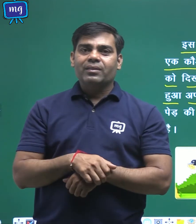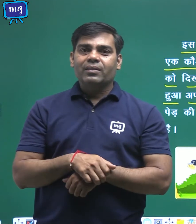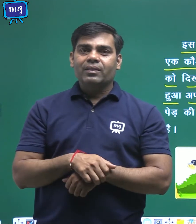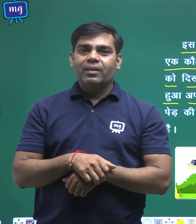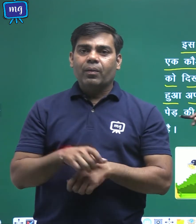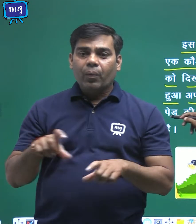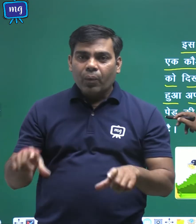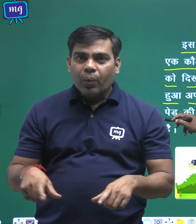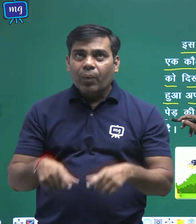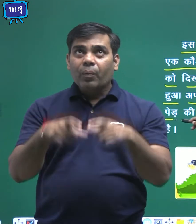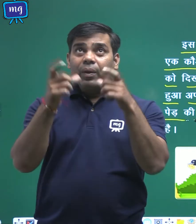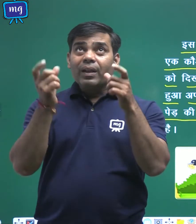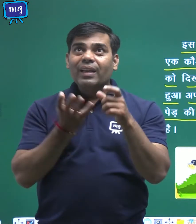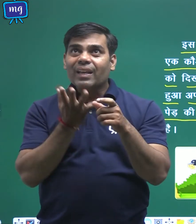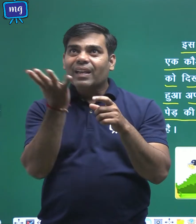पेड़ की डाल पर